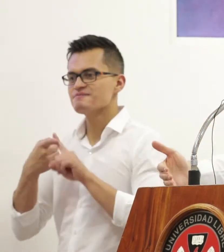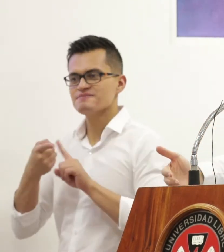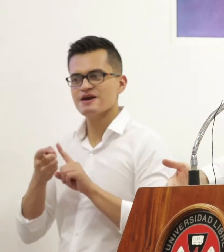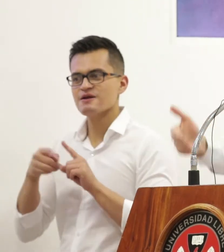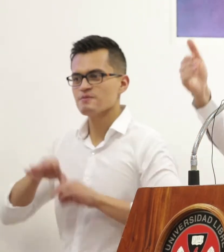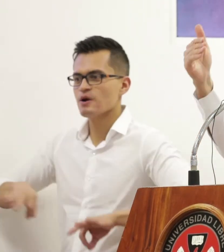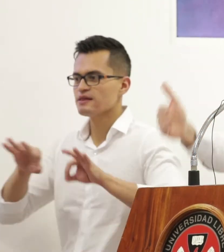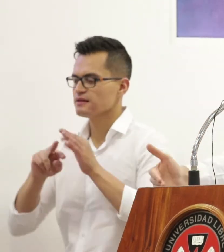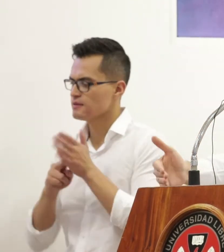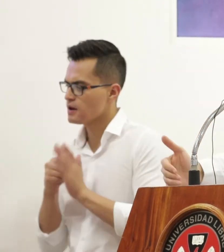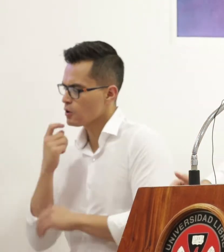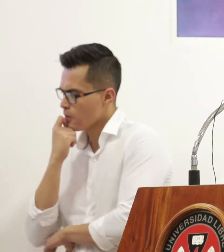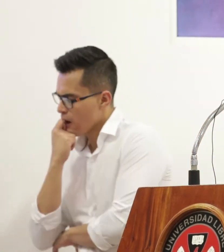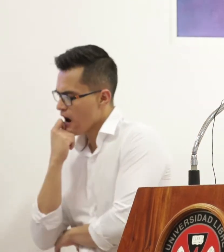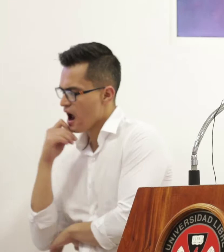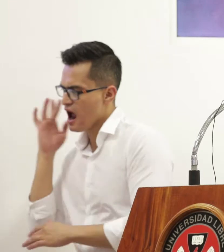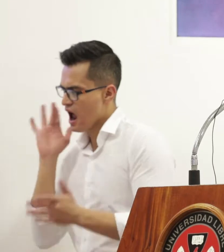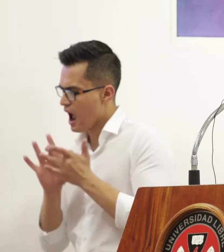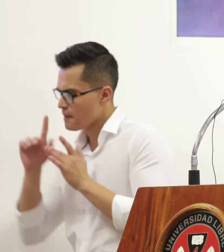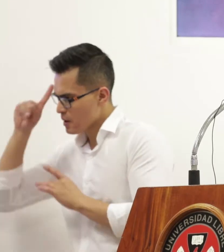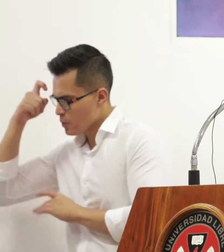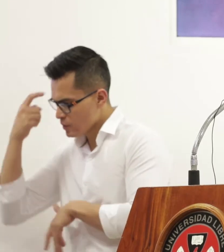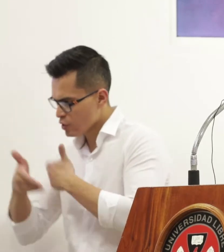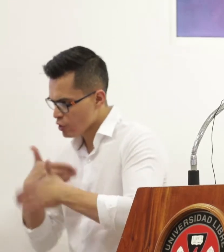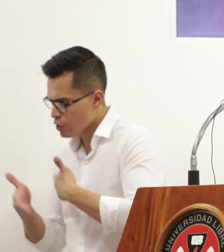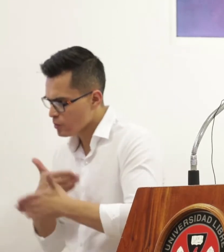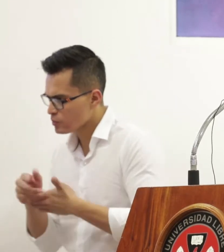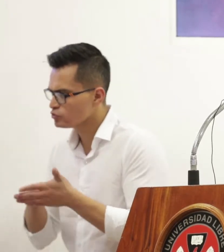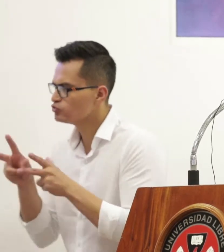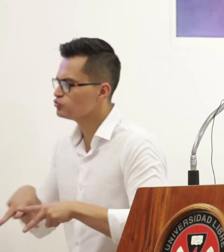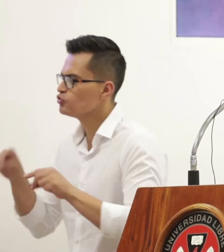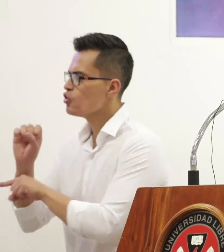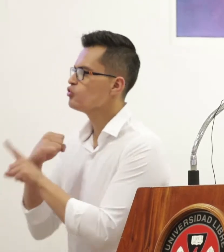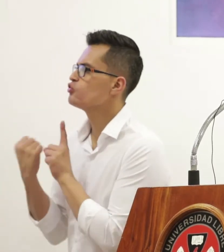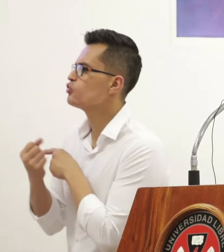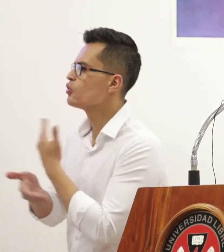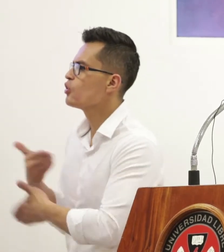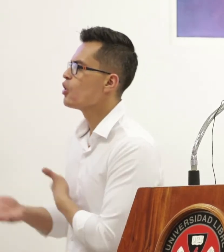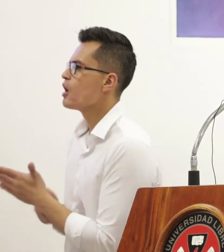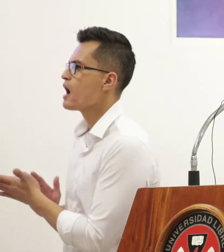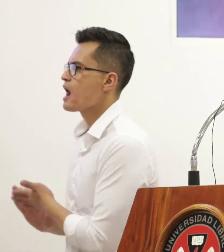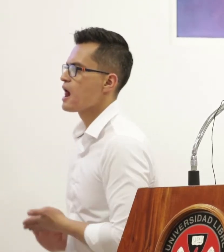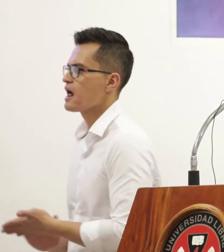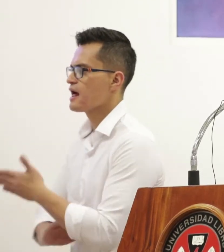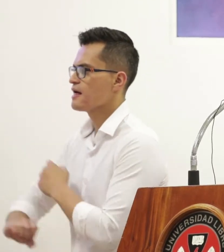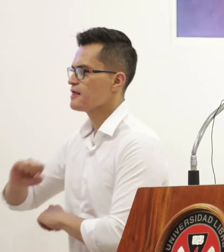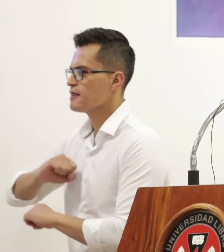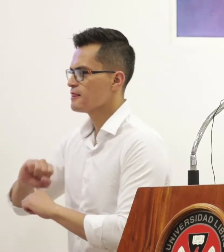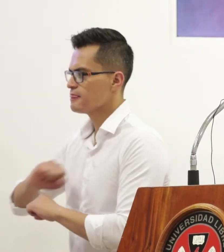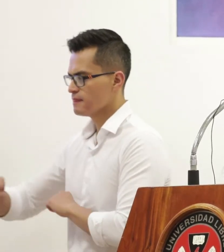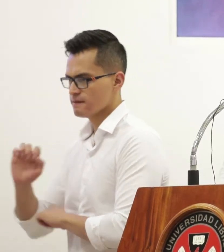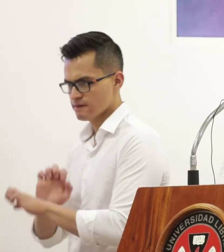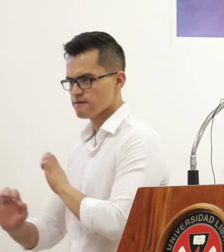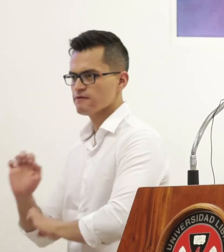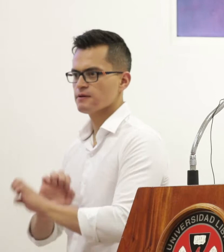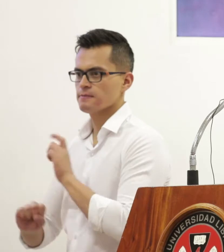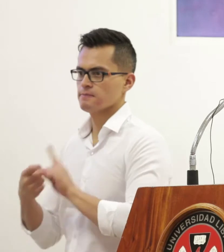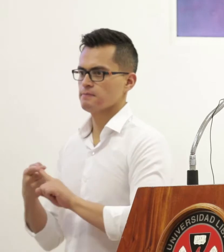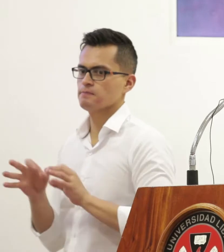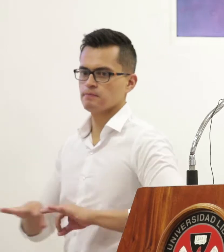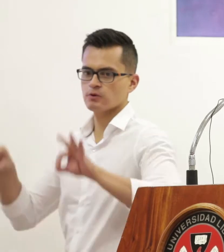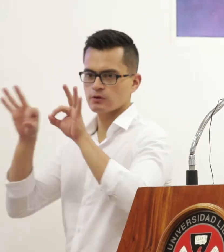construcción de lo público y la defensa de los intereses generales de la sociedad. Y eso en todos los niveles. Y lo digo además